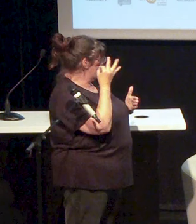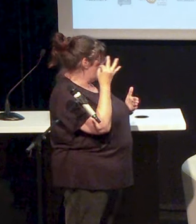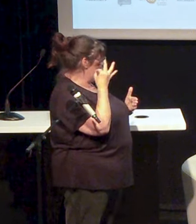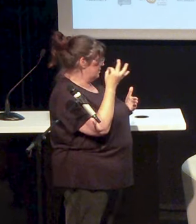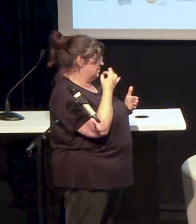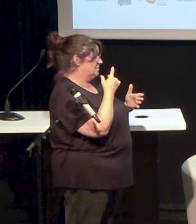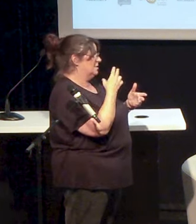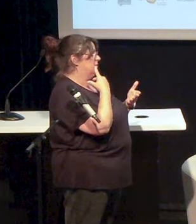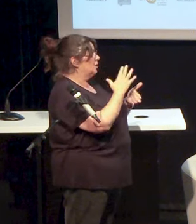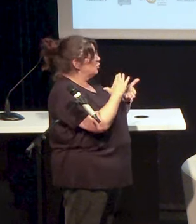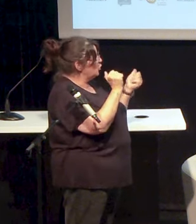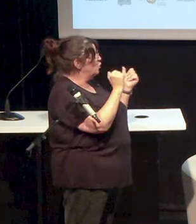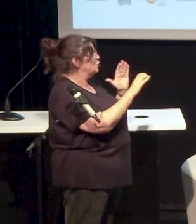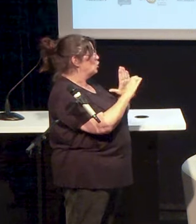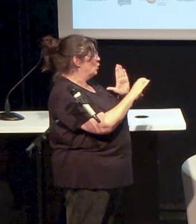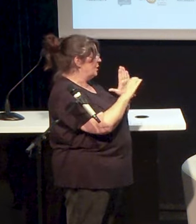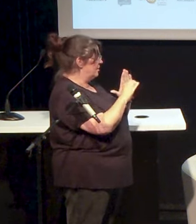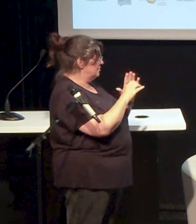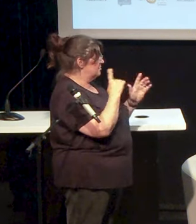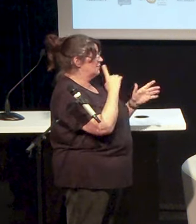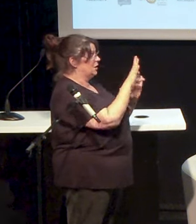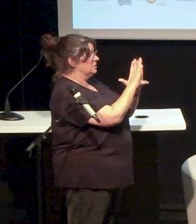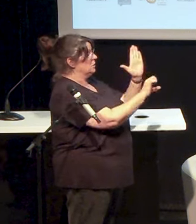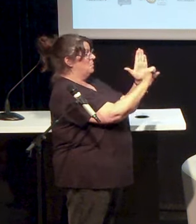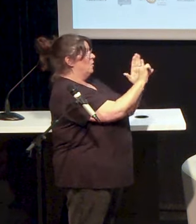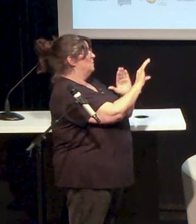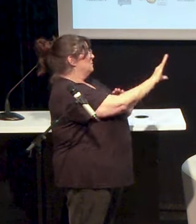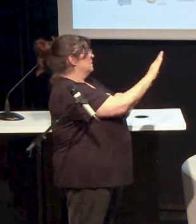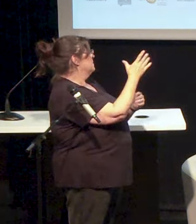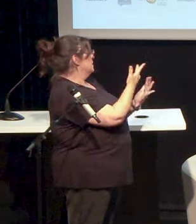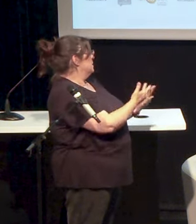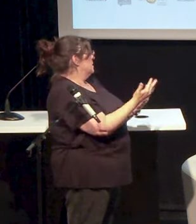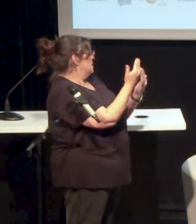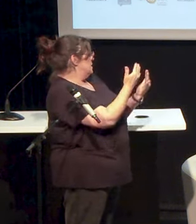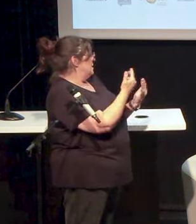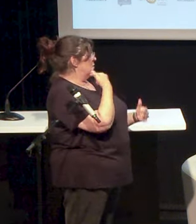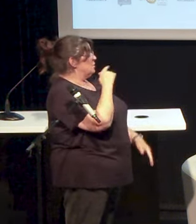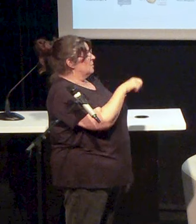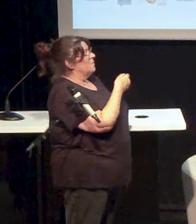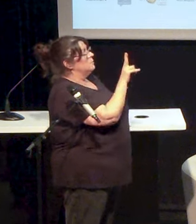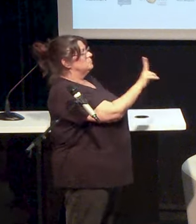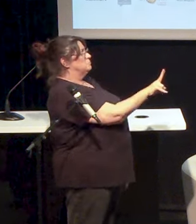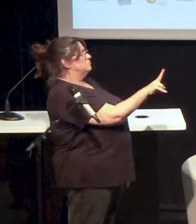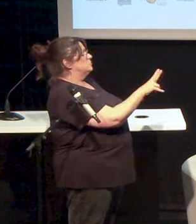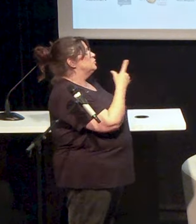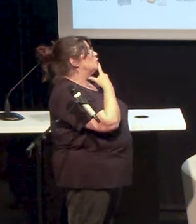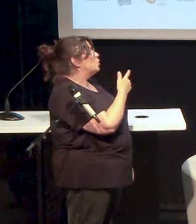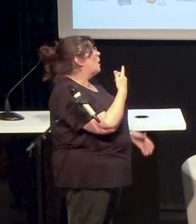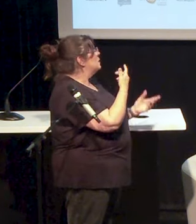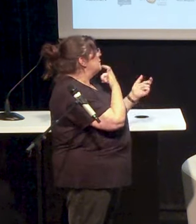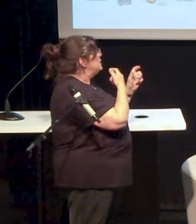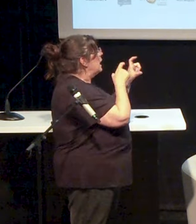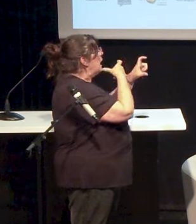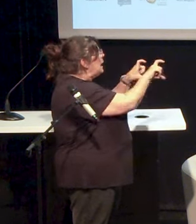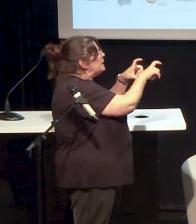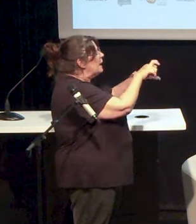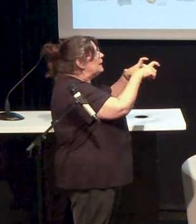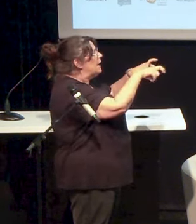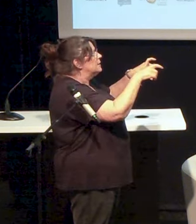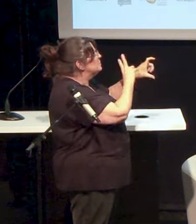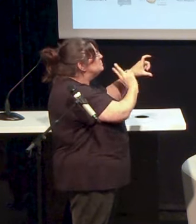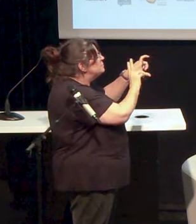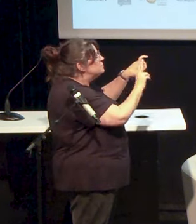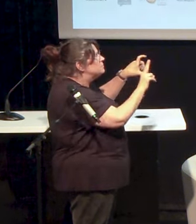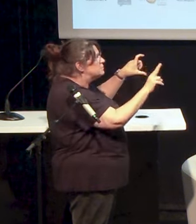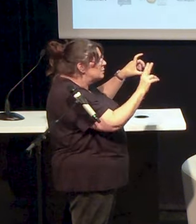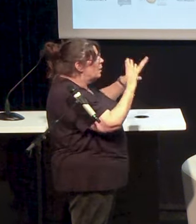transcodage entre un sigle qui, effectivement, soit on le lit lettre par lettre, soit effectivement